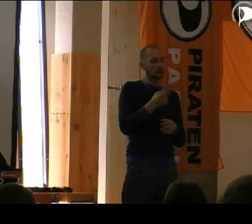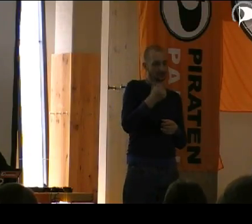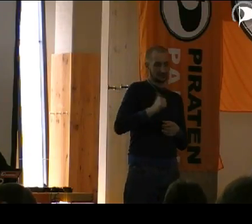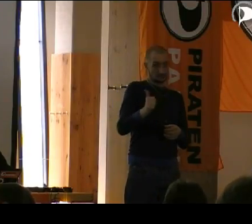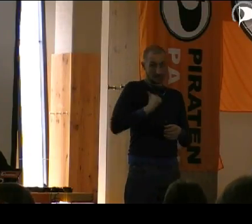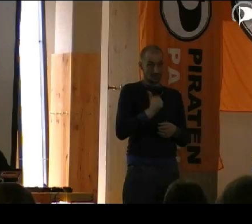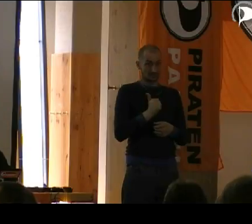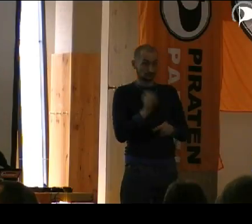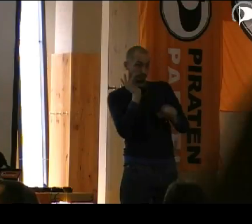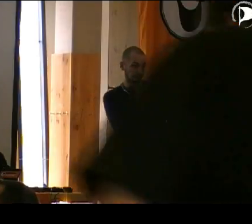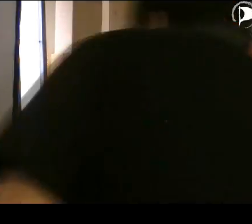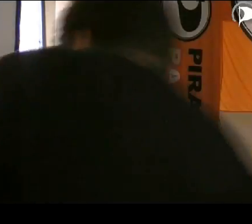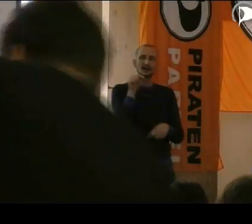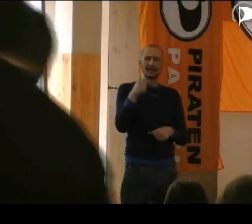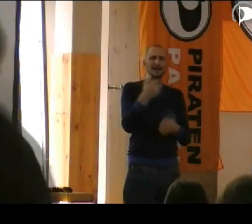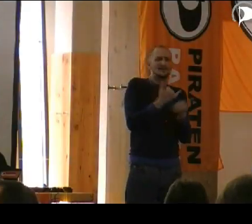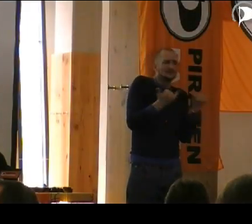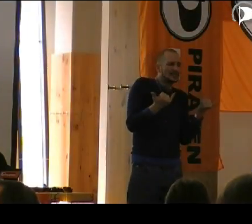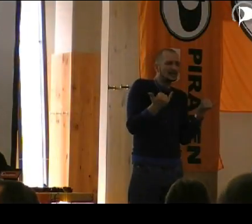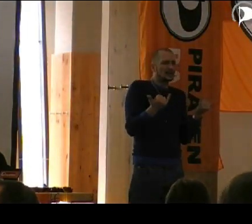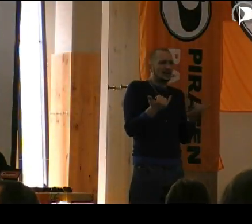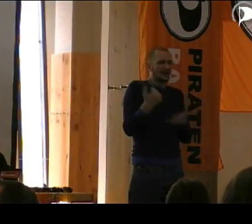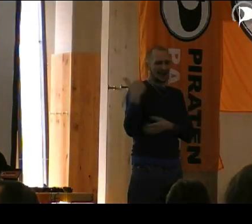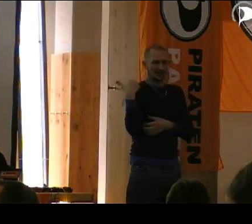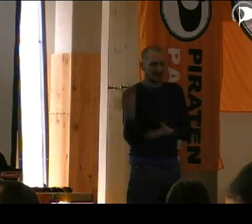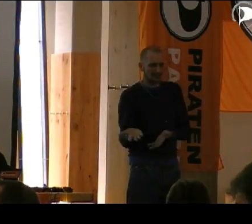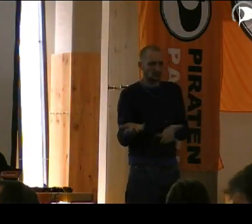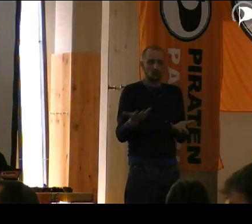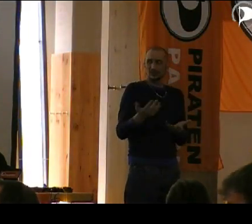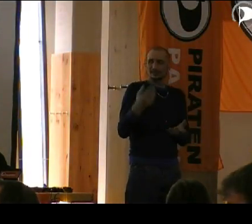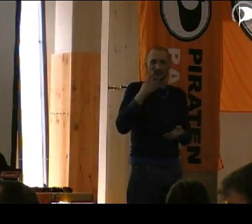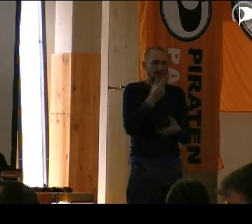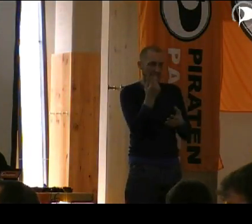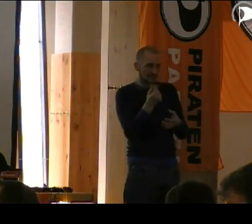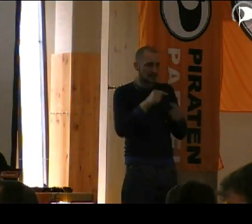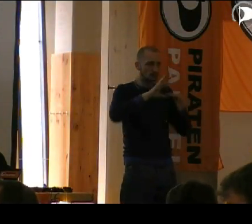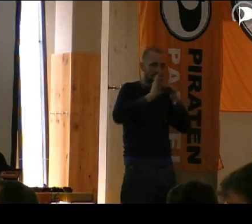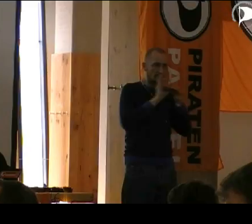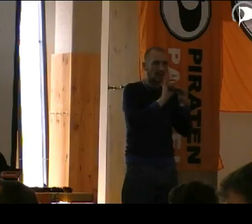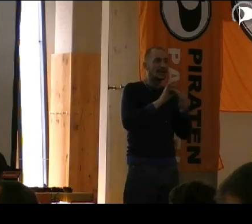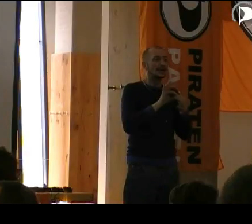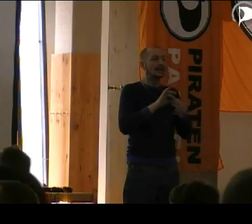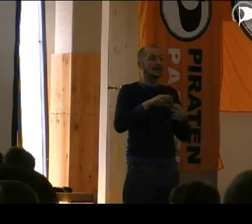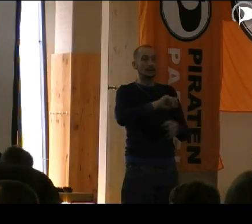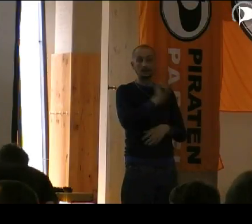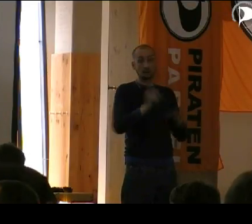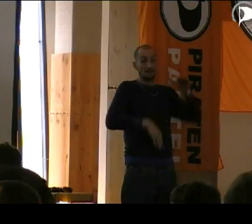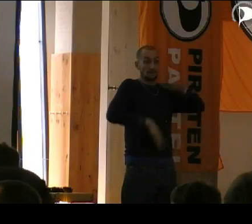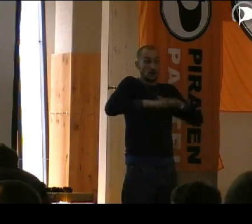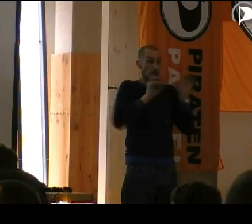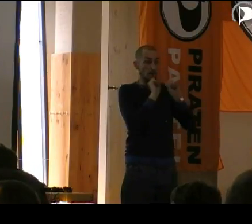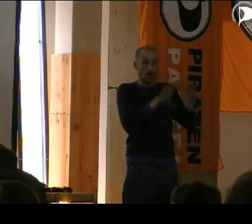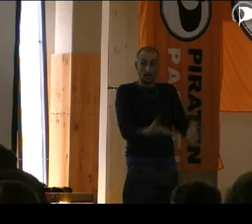wie sollen wir so eine entlastung des vorstandes die finanzieller art entscheiden wenn wir eigentlich überhaupt keinen vollständigen bericht darüber